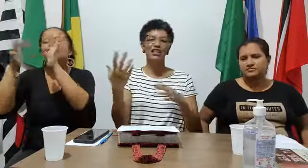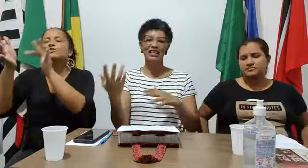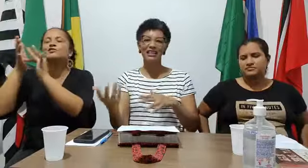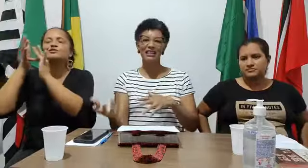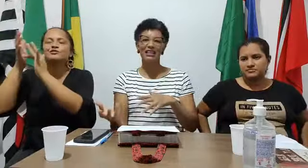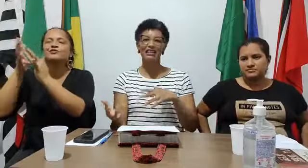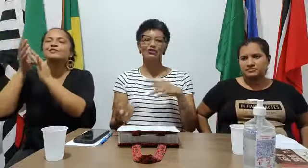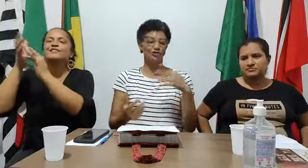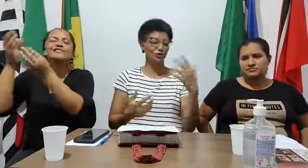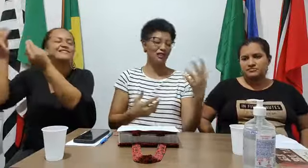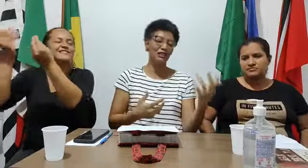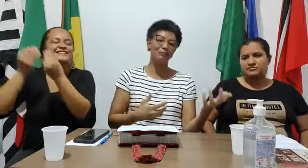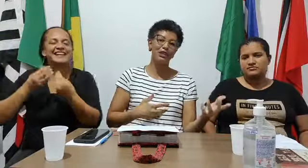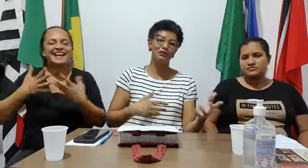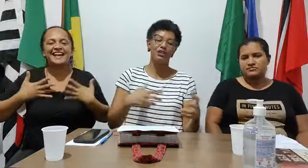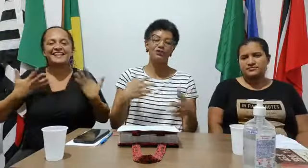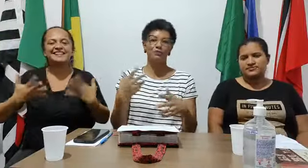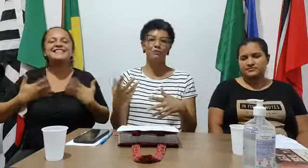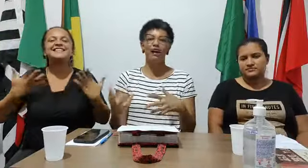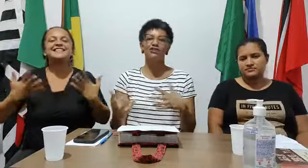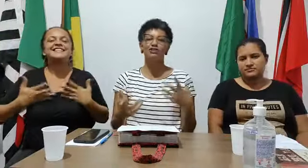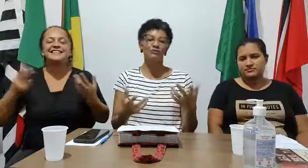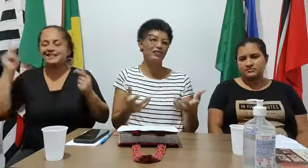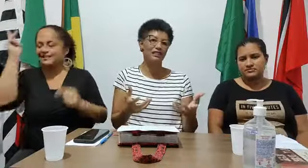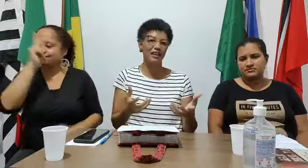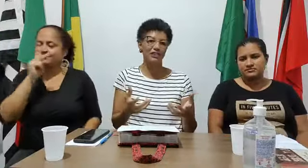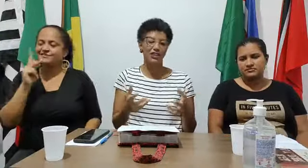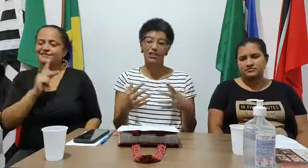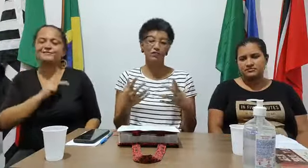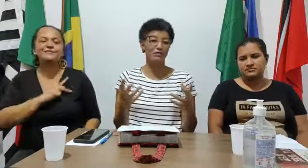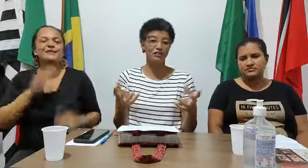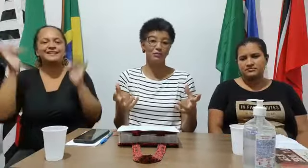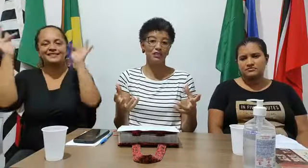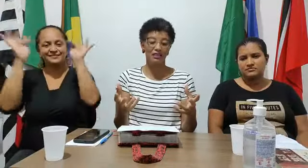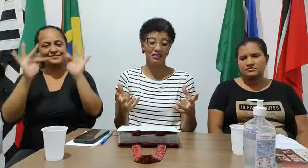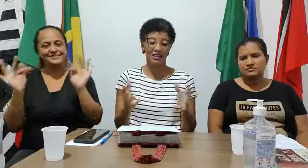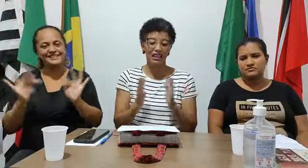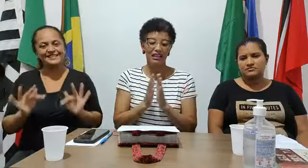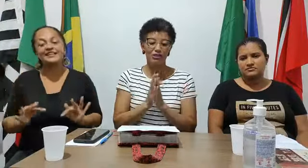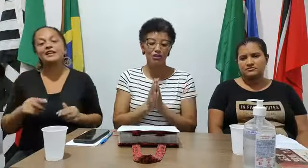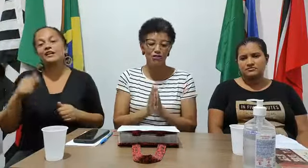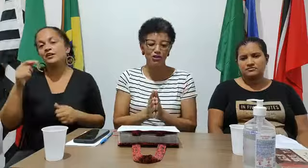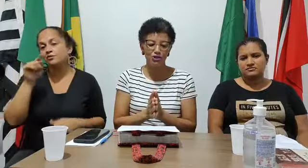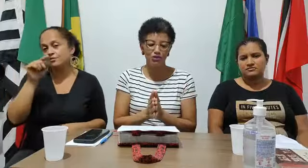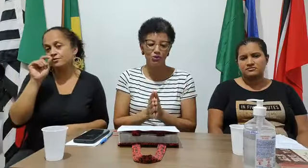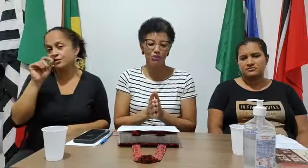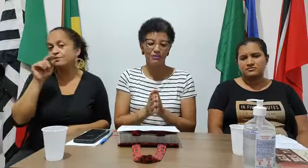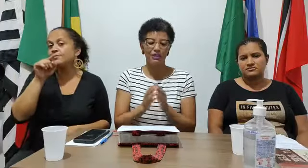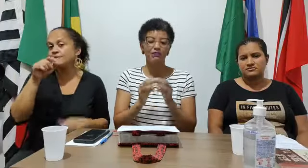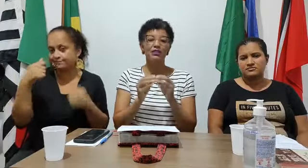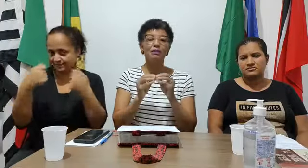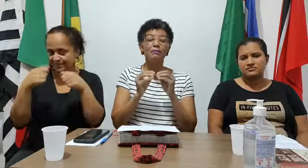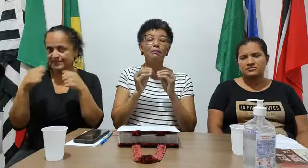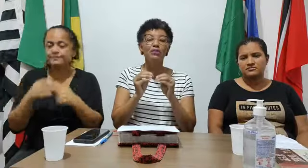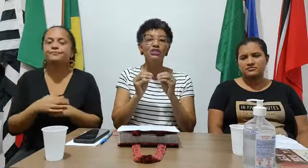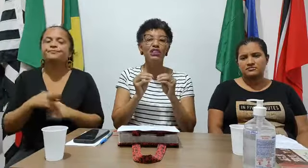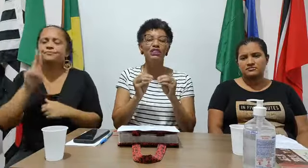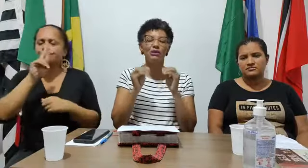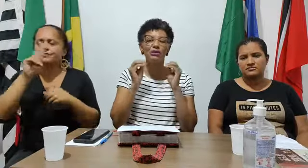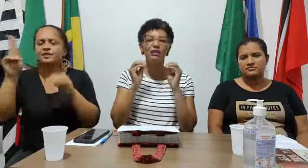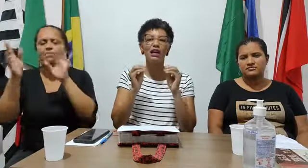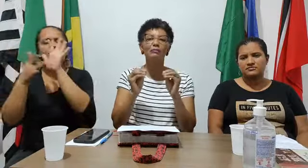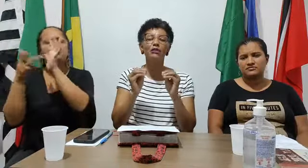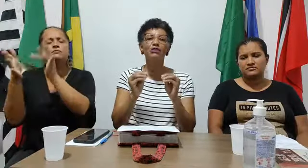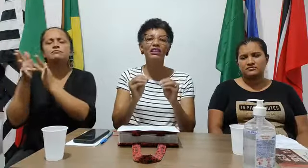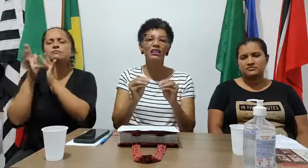de alegria, de contentamento, de paz e de felicidade, que é o que você precisa. Então, em nome de Jesus, que você busque em